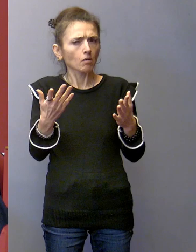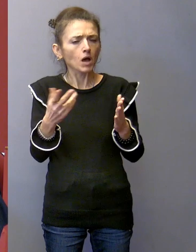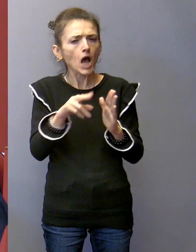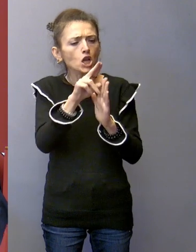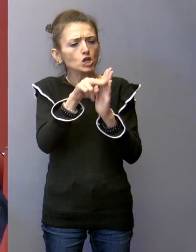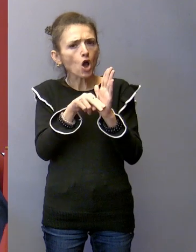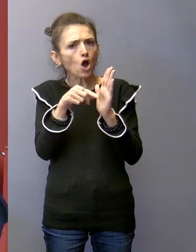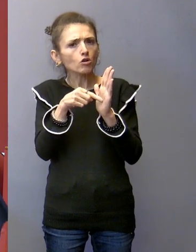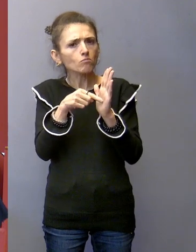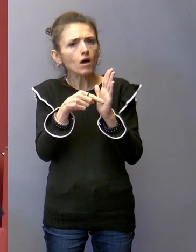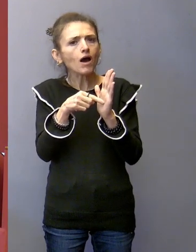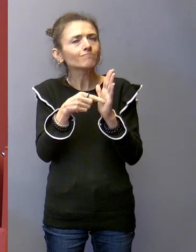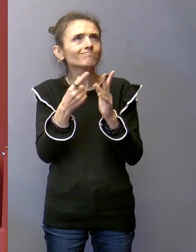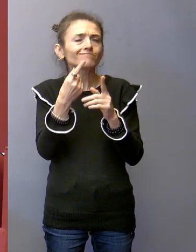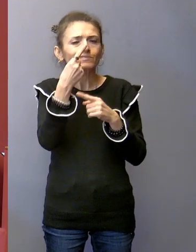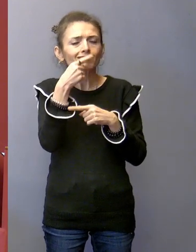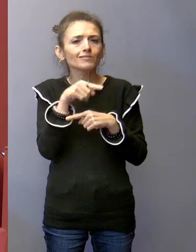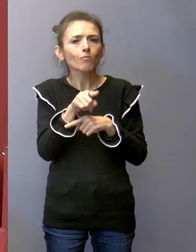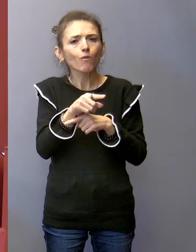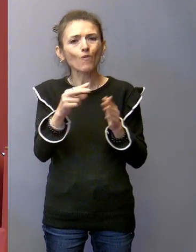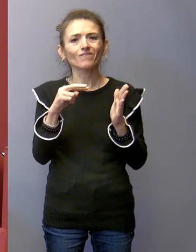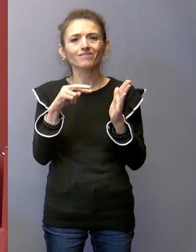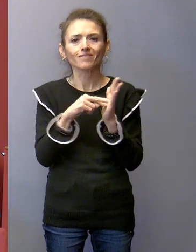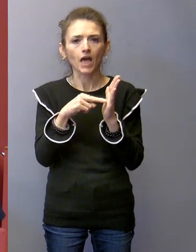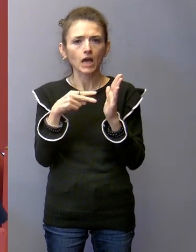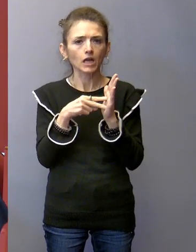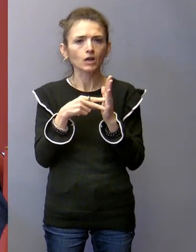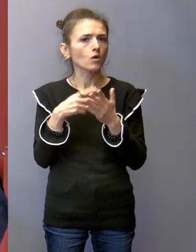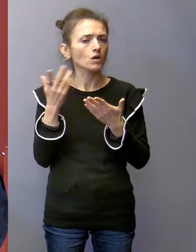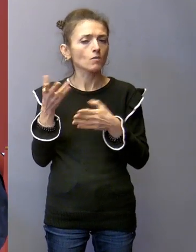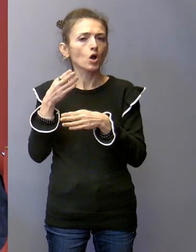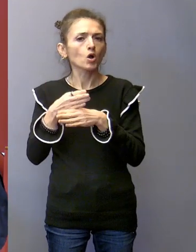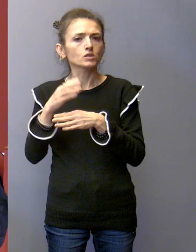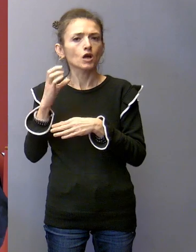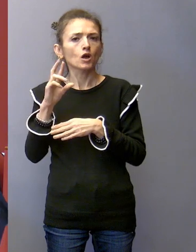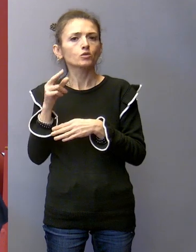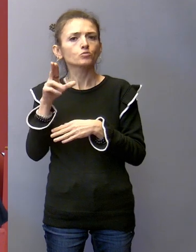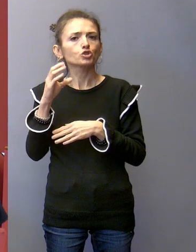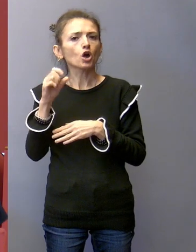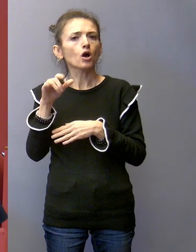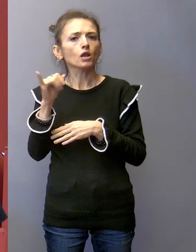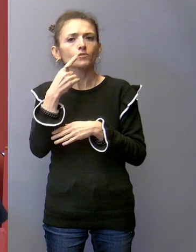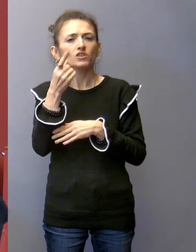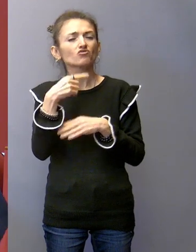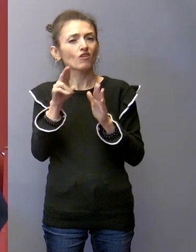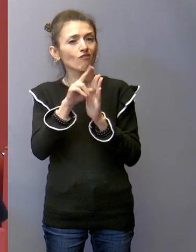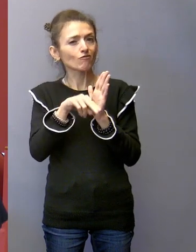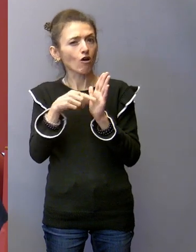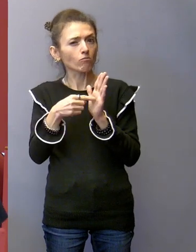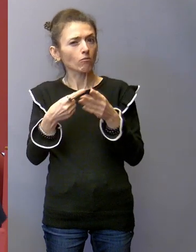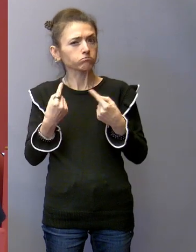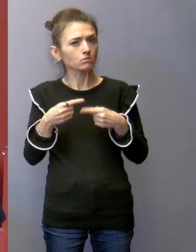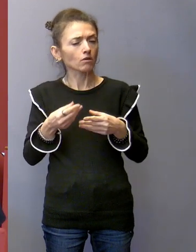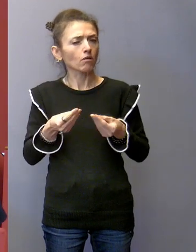tecnico Nel senso che abbiamo sentito consigliere curcioli dire che questa norma avrebbe consentito